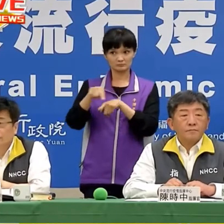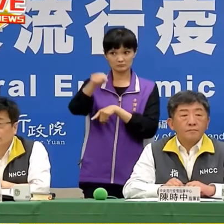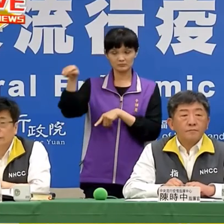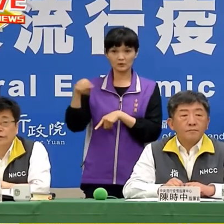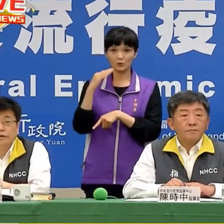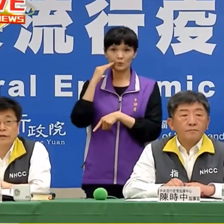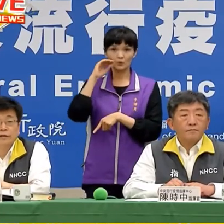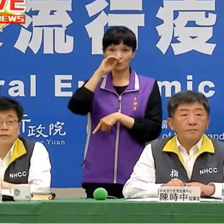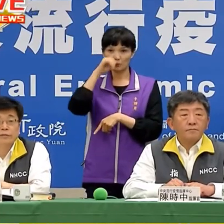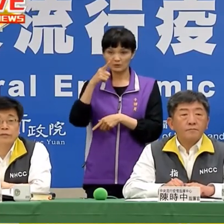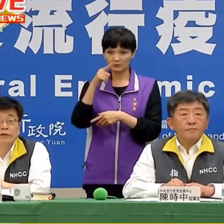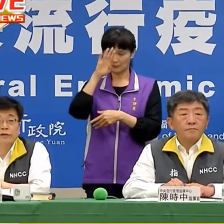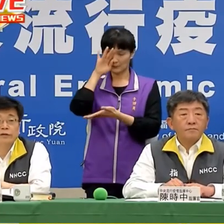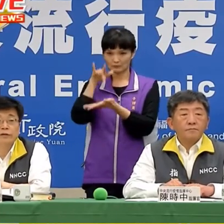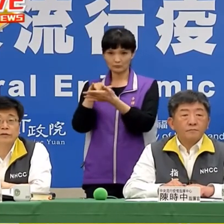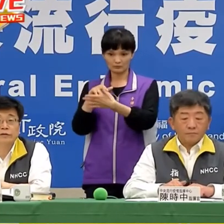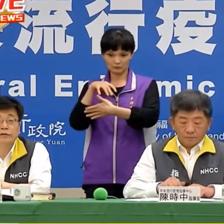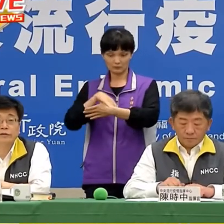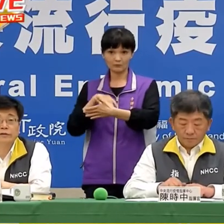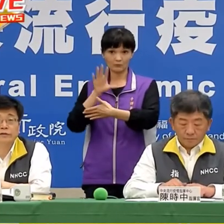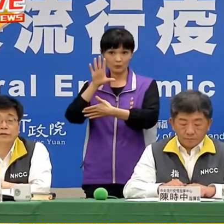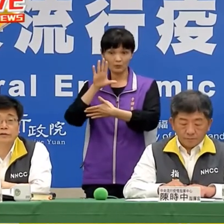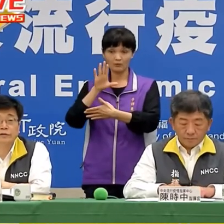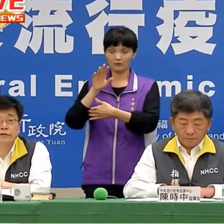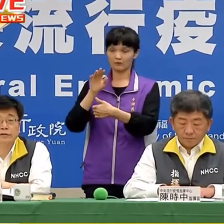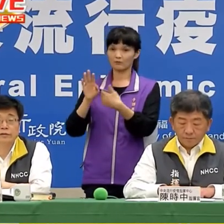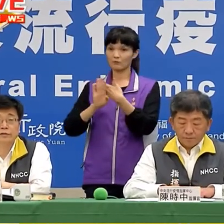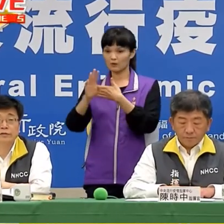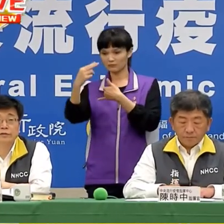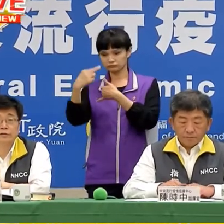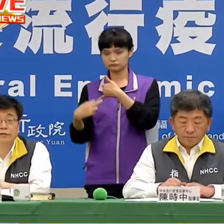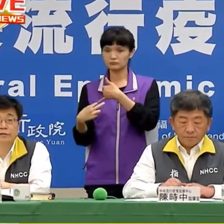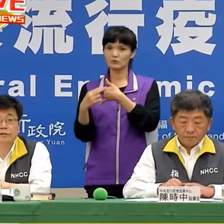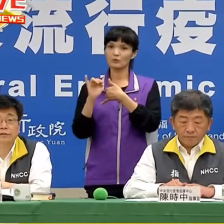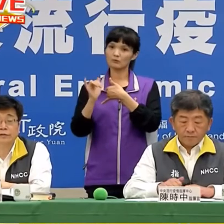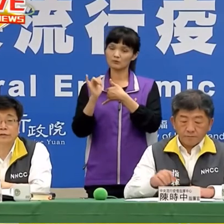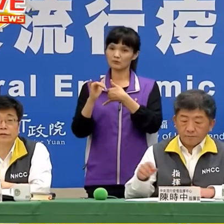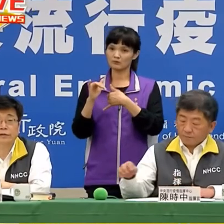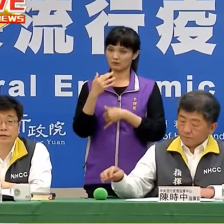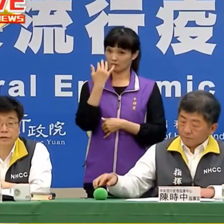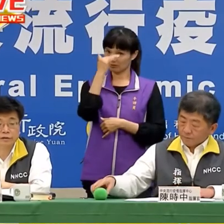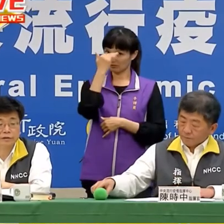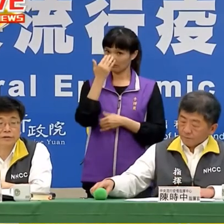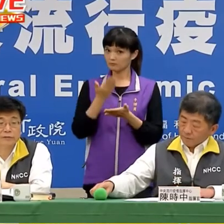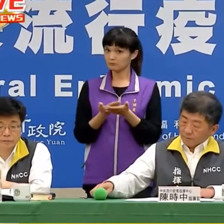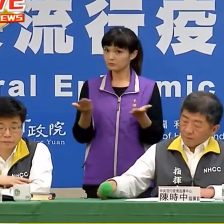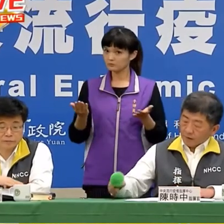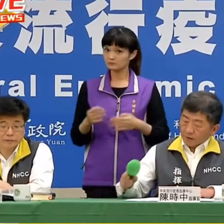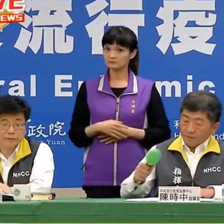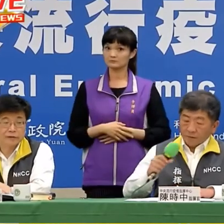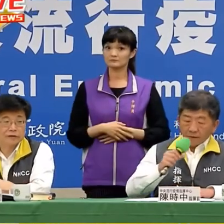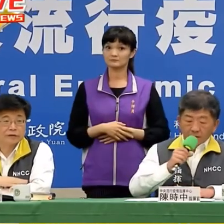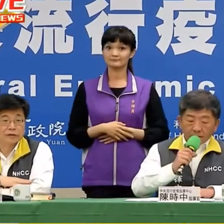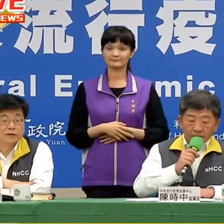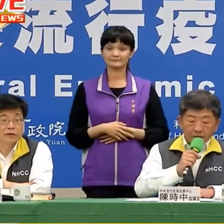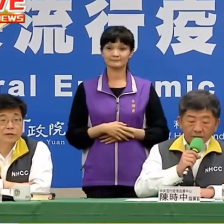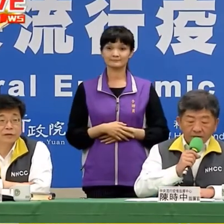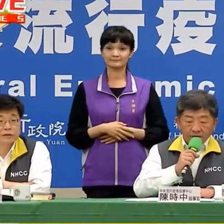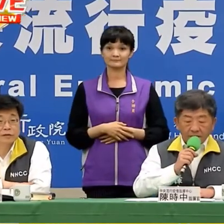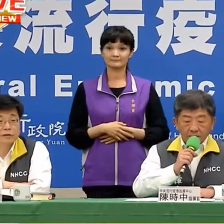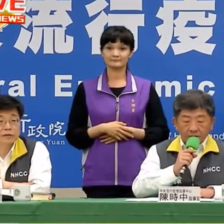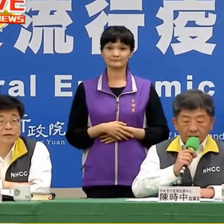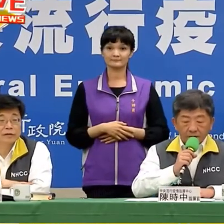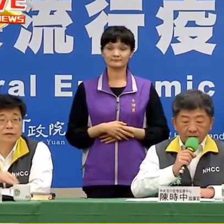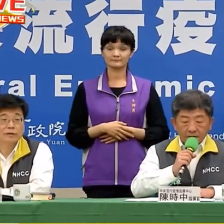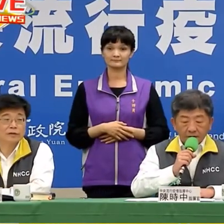的裁检原则会不会有一些疑虑？那交通部的提案我们会接受吗？谢谢。 那